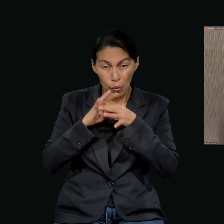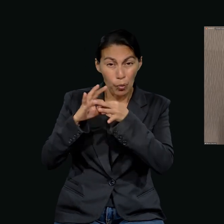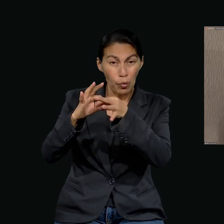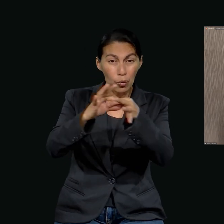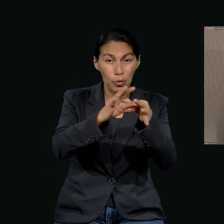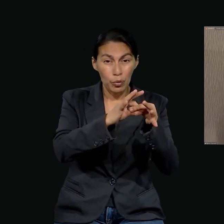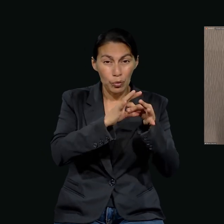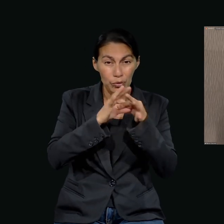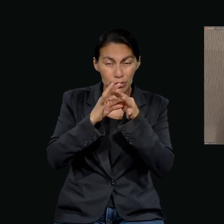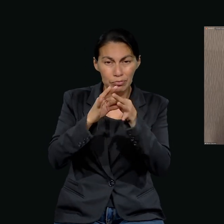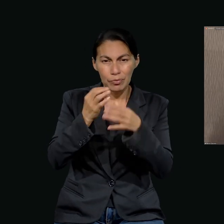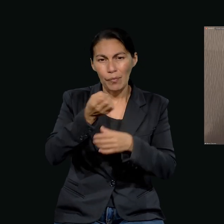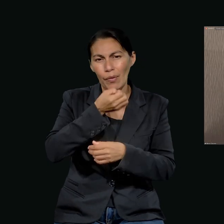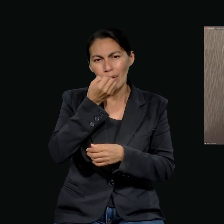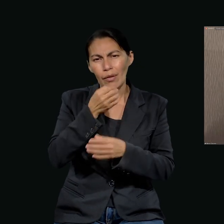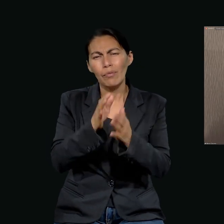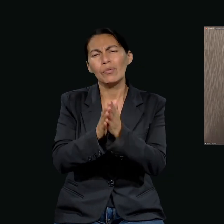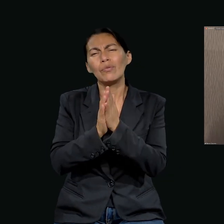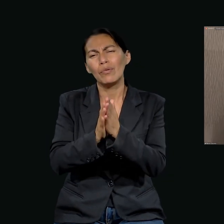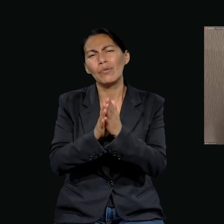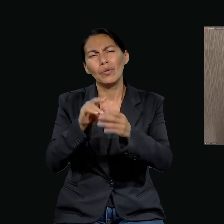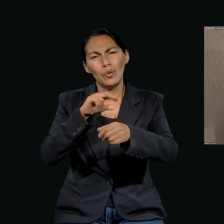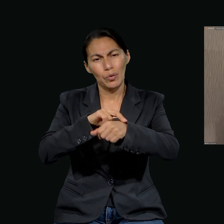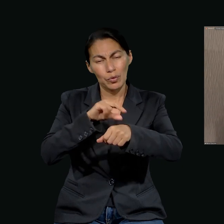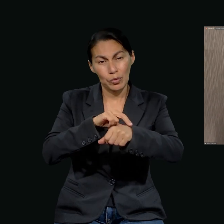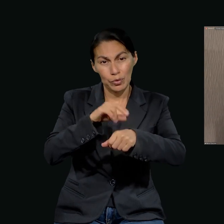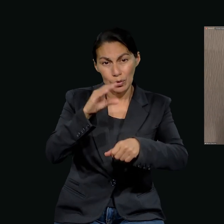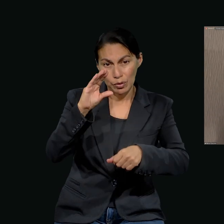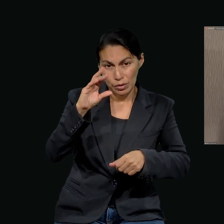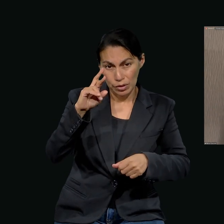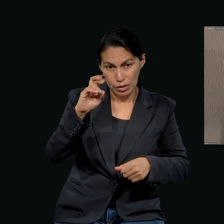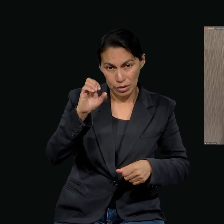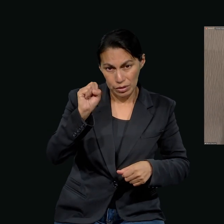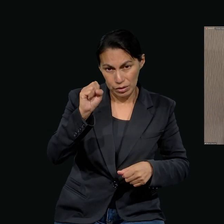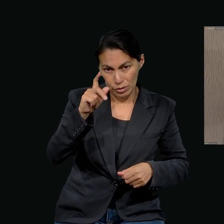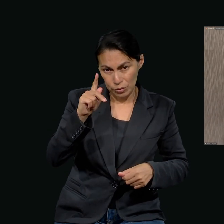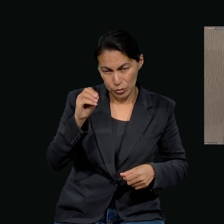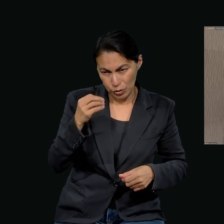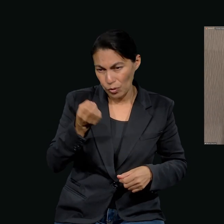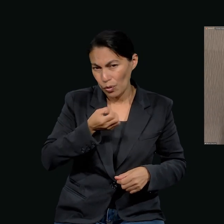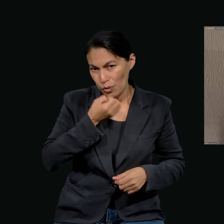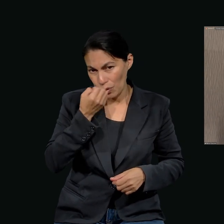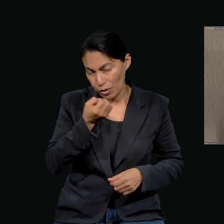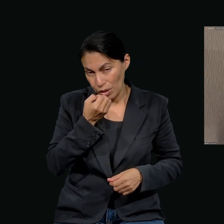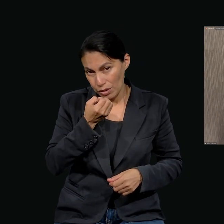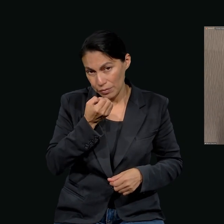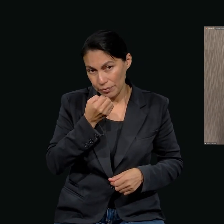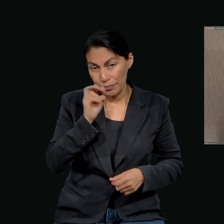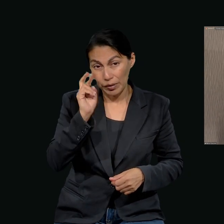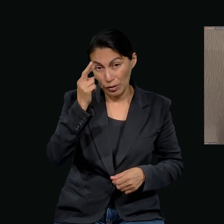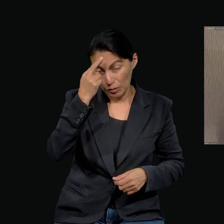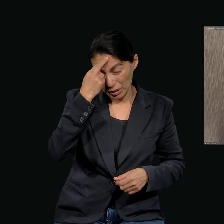peticiones Recuerden que Estaremos Toda la semana Orando por estas Peticiones Oremos